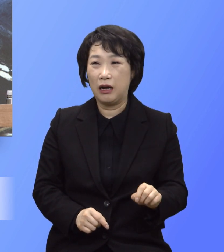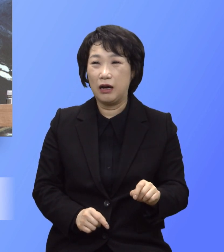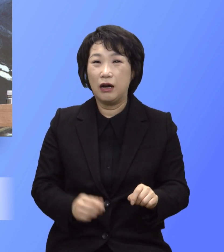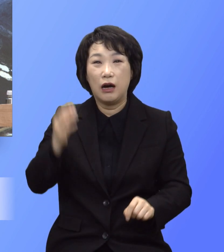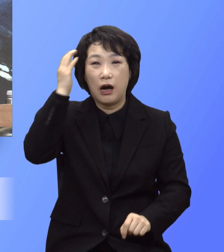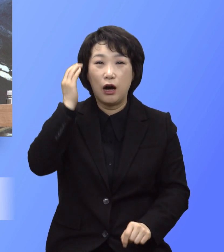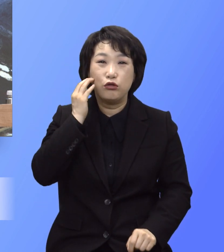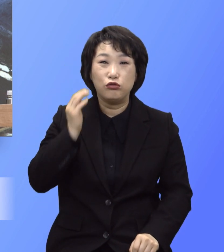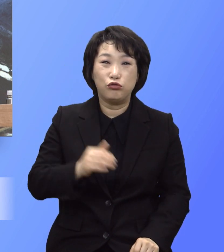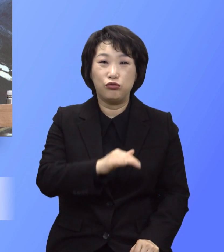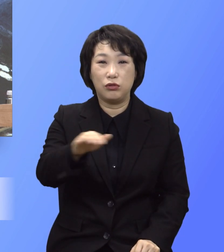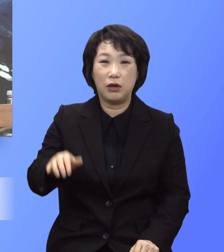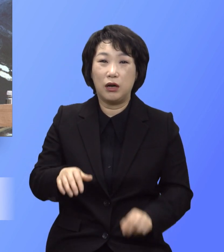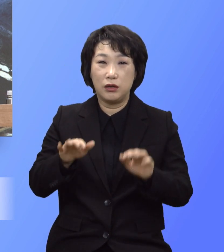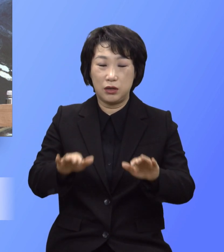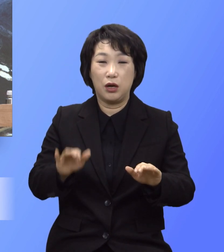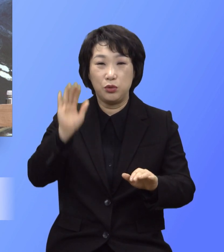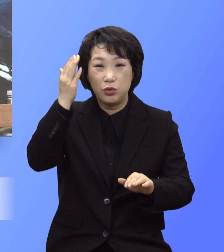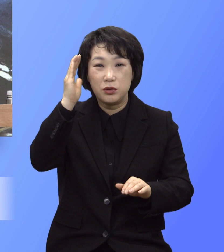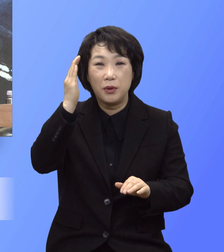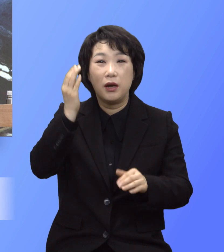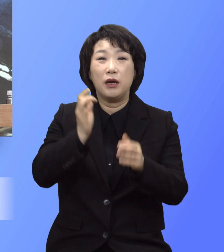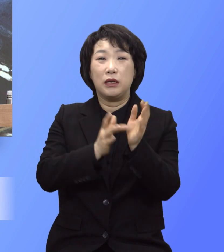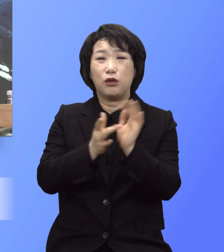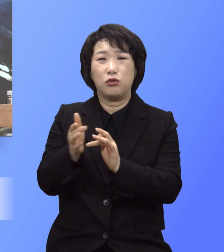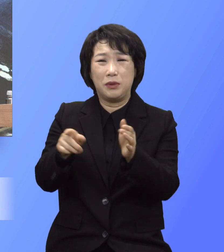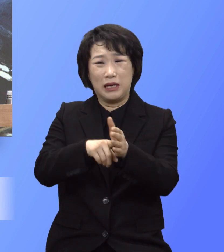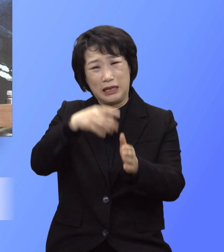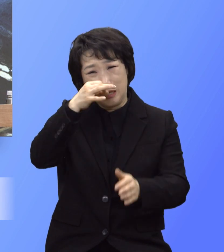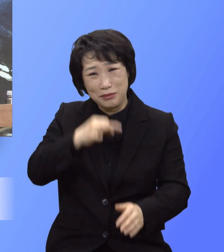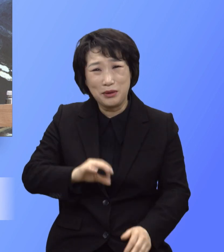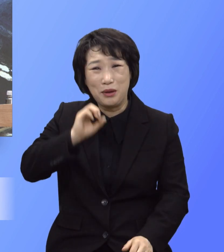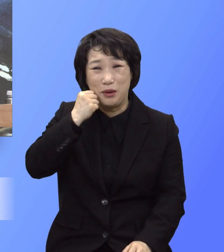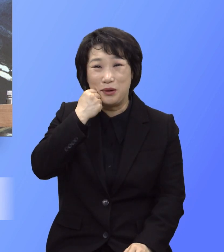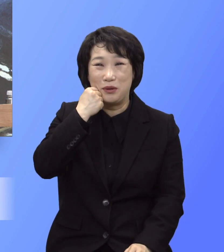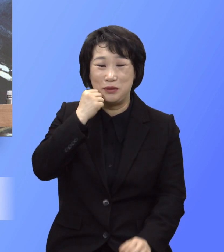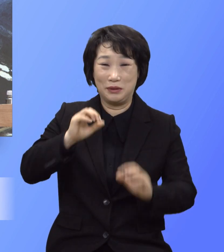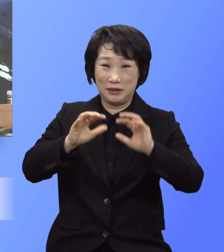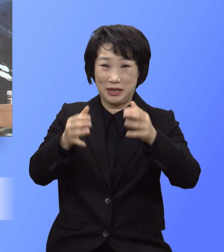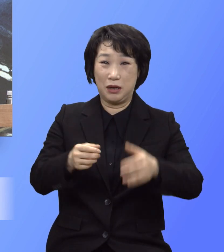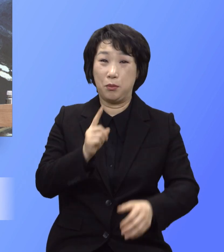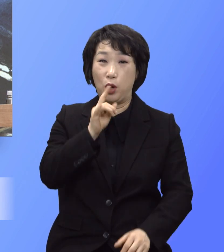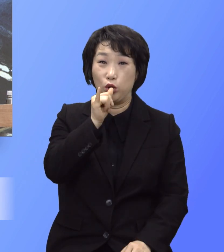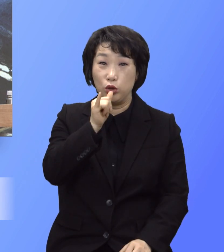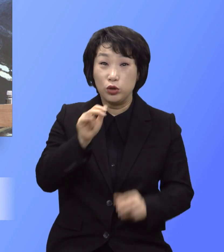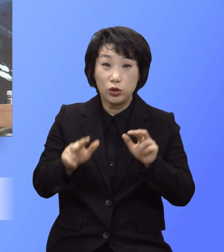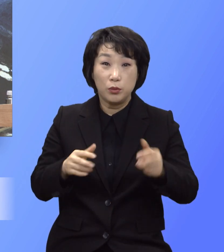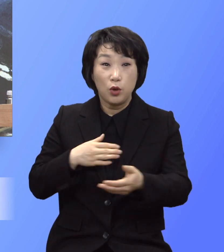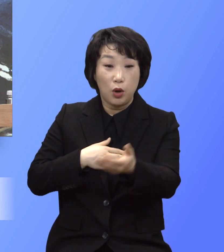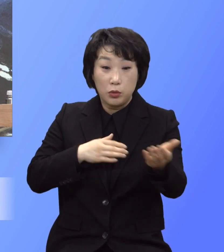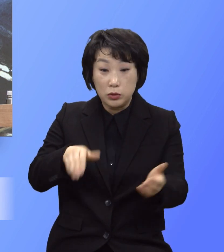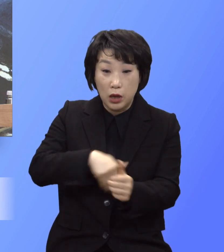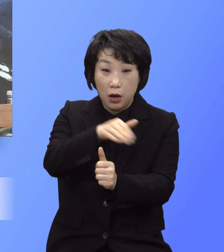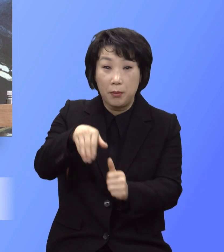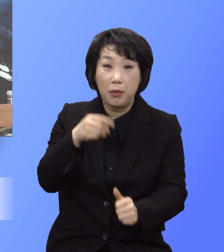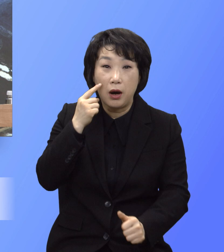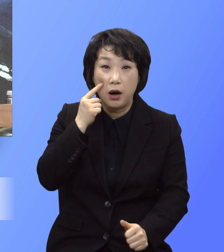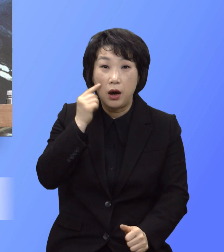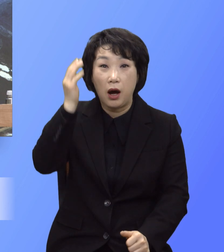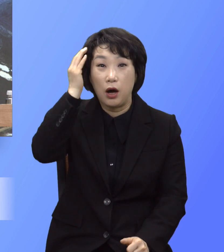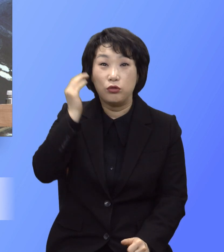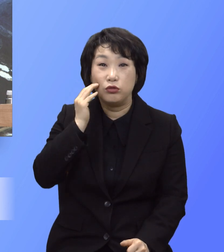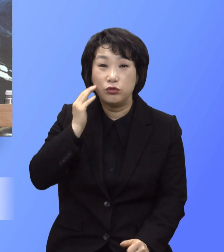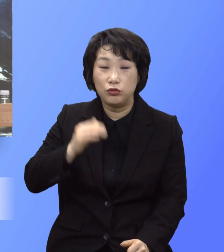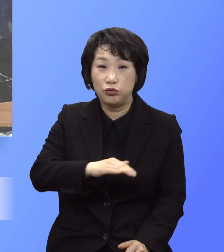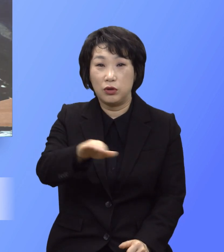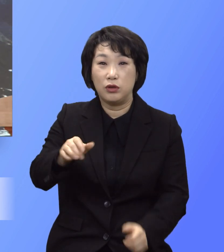우리나라가 굉장히 힘든 나라가 되었어요. 지금 현재 상황으로 볼 때 아주 예수